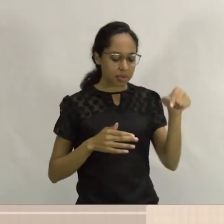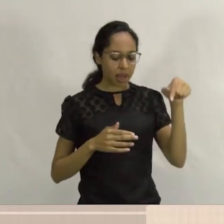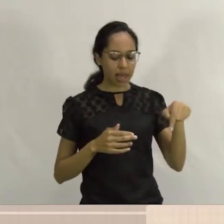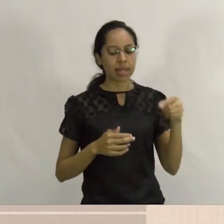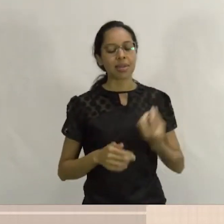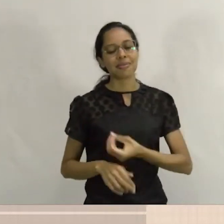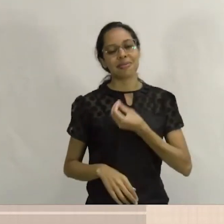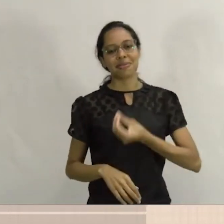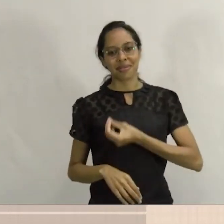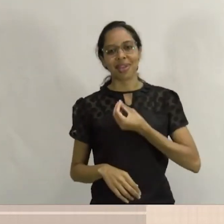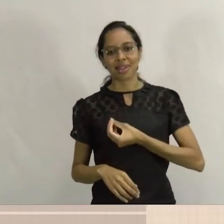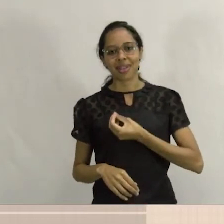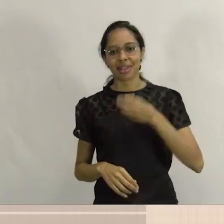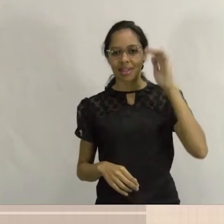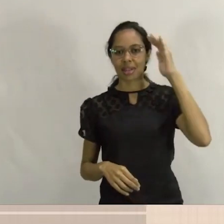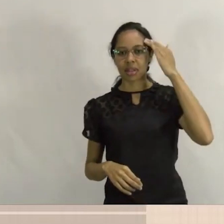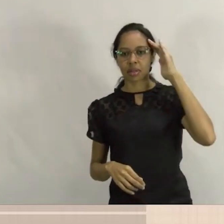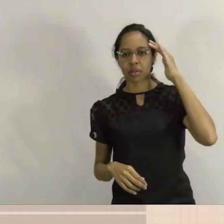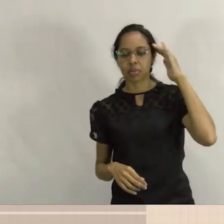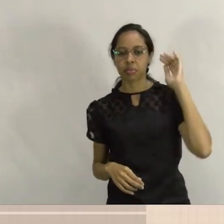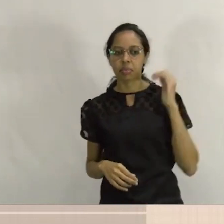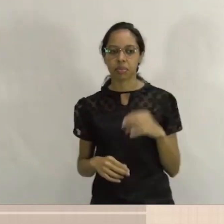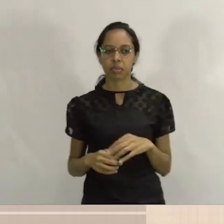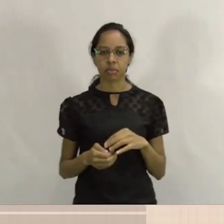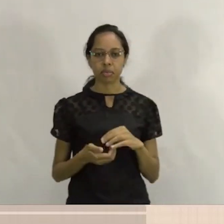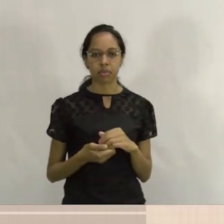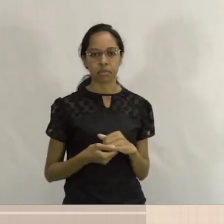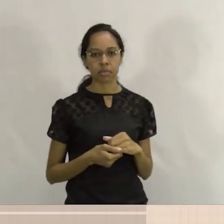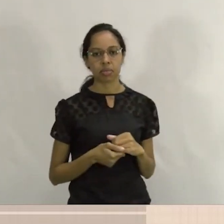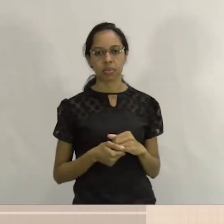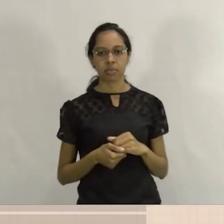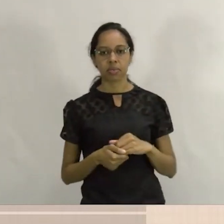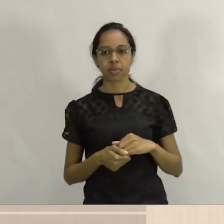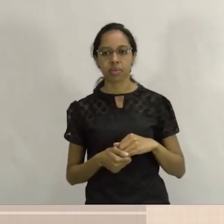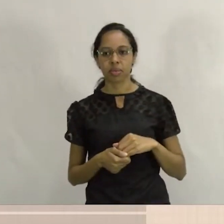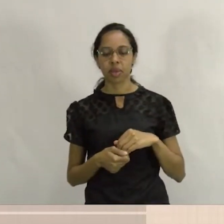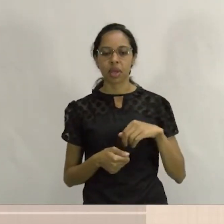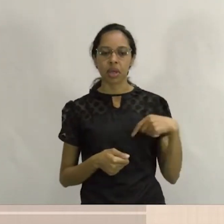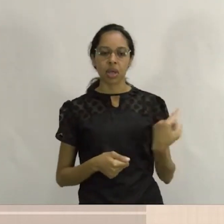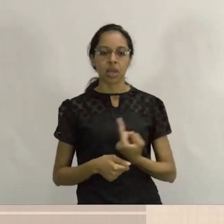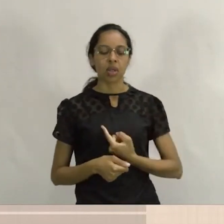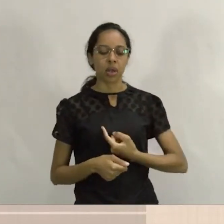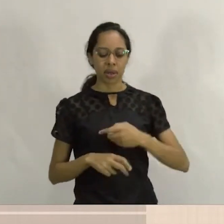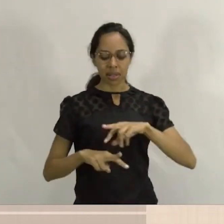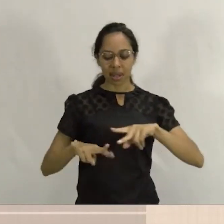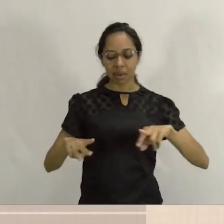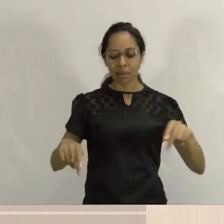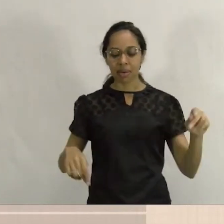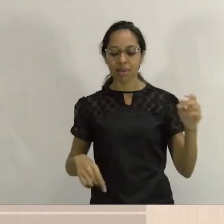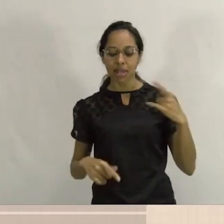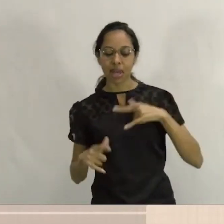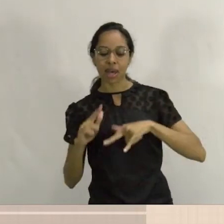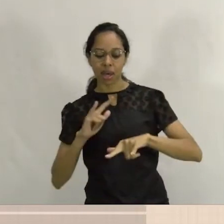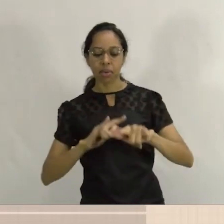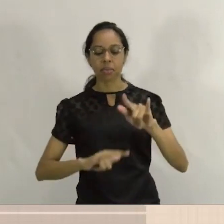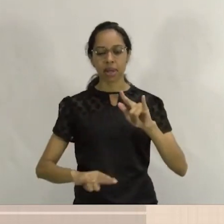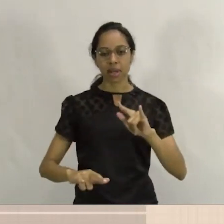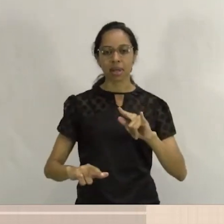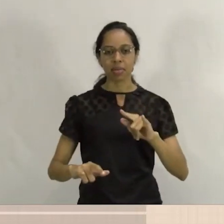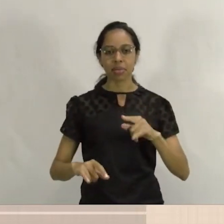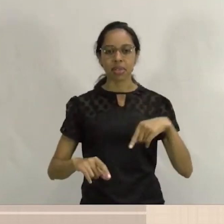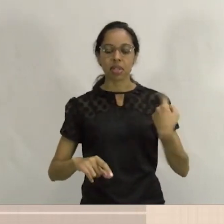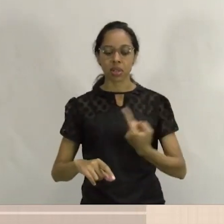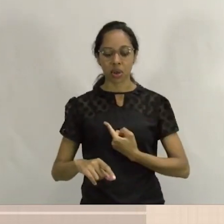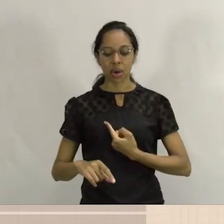para a vida. Porque amamos os irmãos, porque já fomos transferidos. Aquele que não ama permanece na